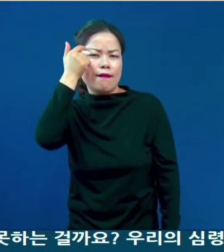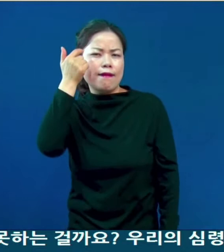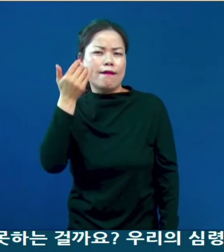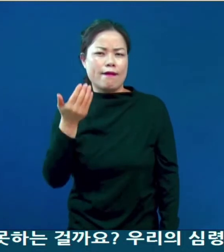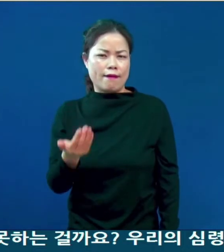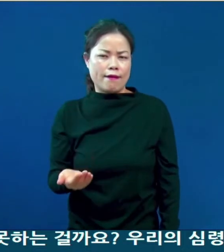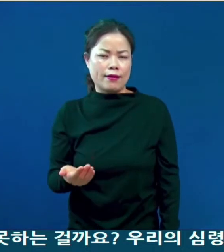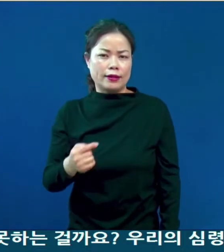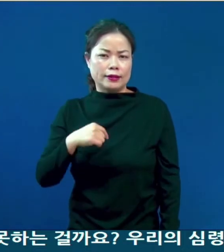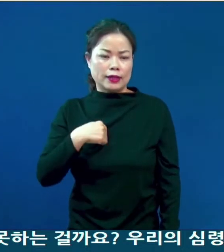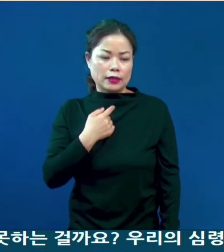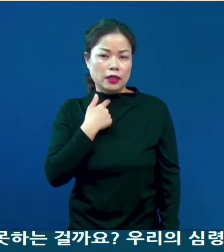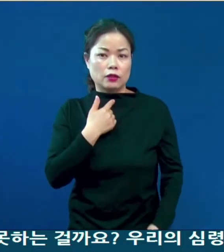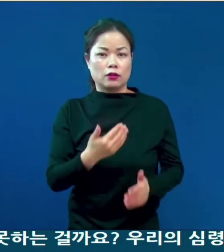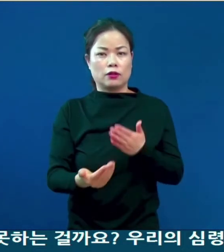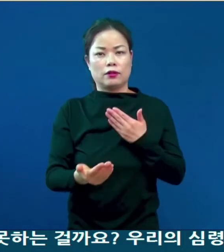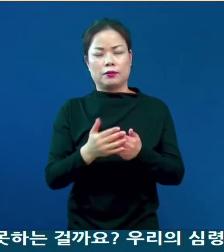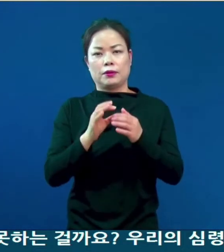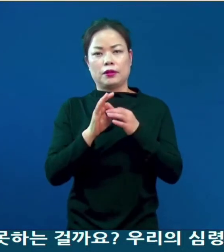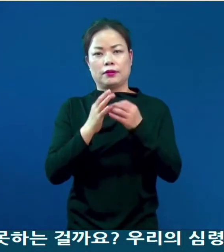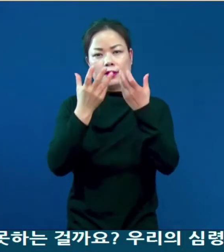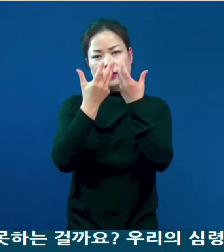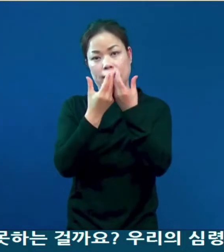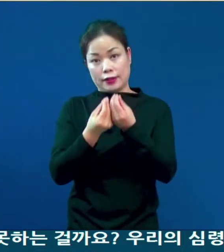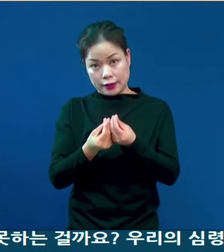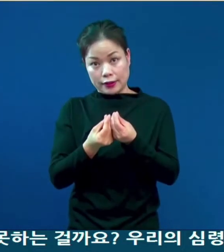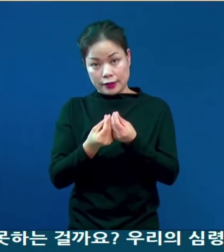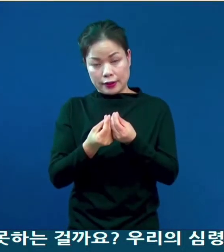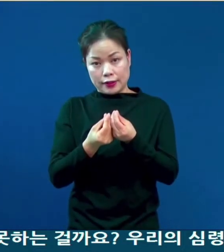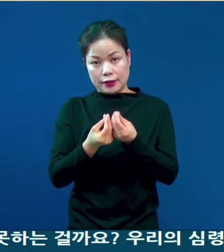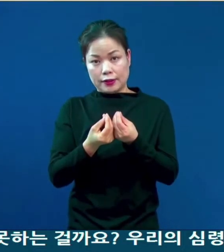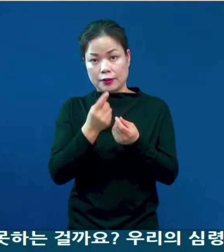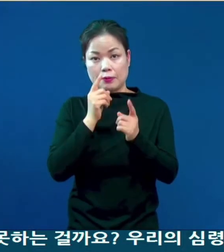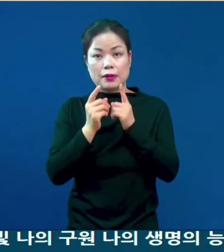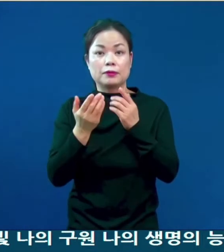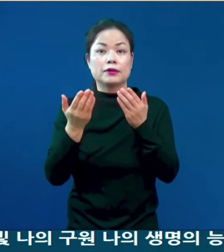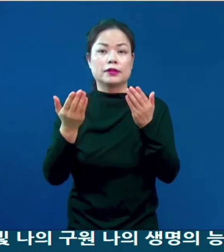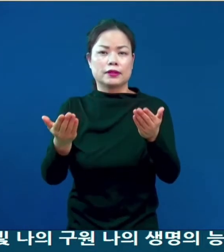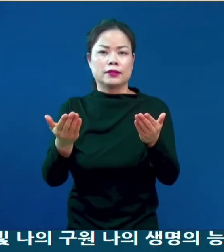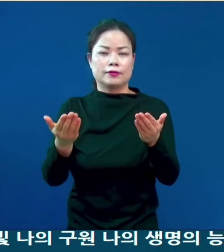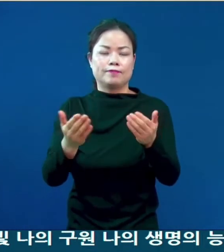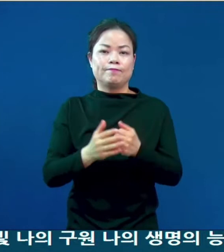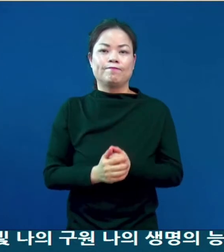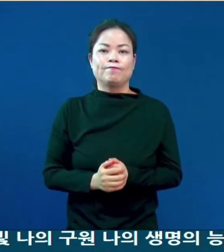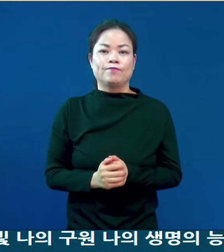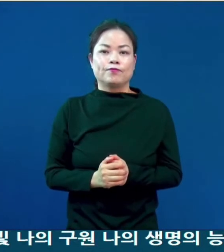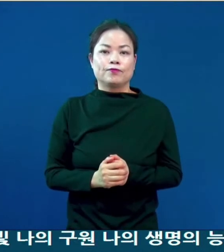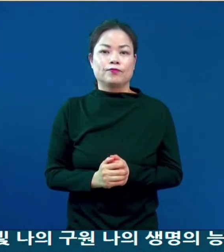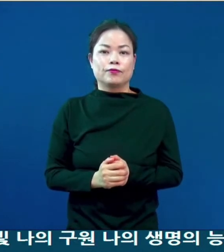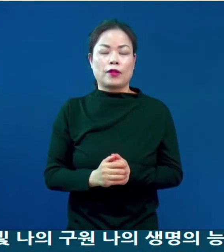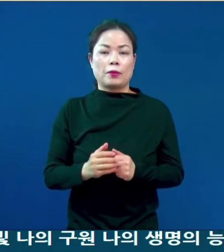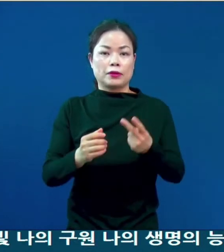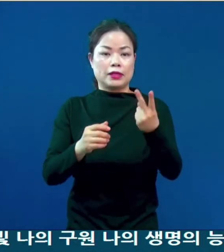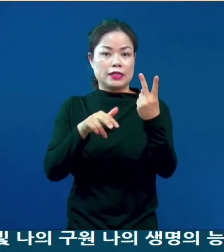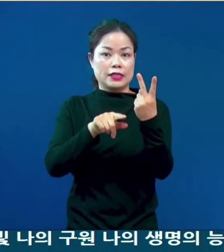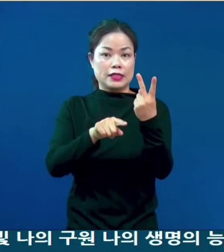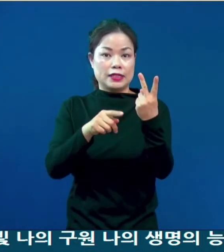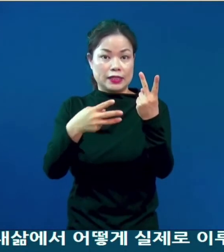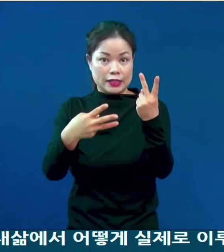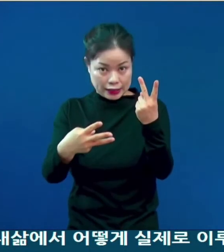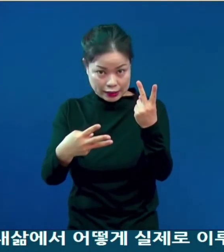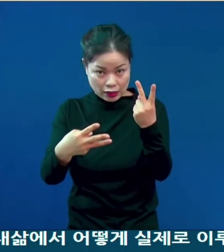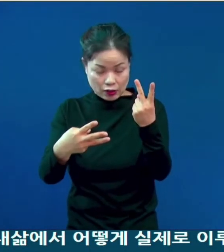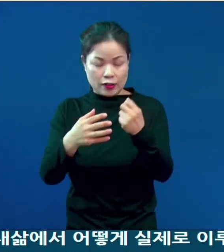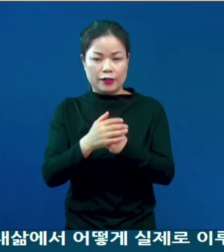경험되어졌는지 자신의 경험을 통해서 예를 들고 예증하려고 하는 것 같아 보입니다. 먼저 2절 말씀을 우리 한번